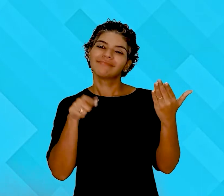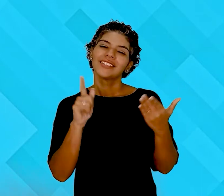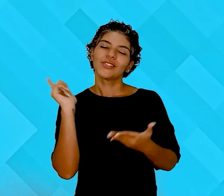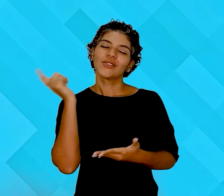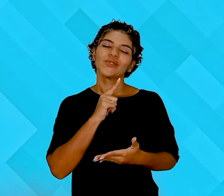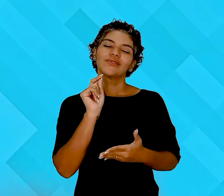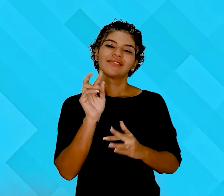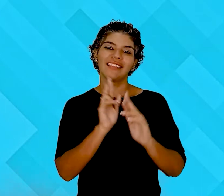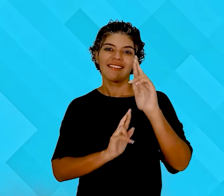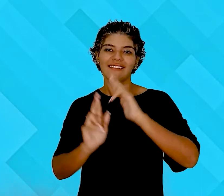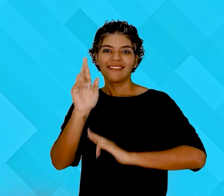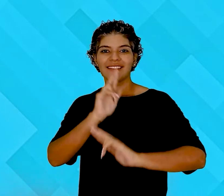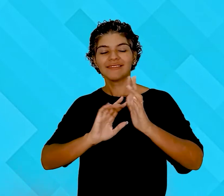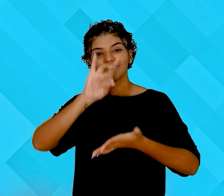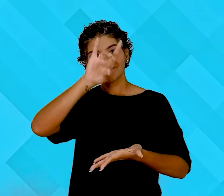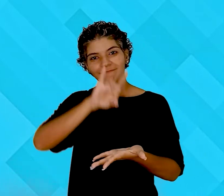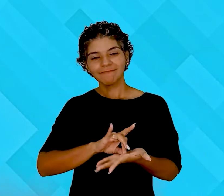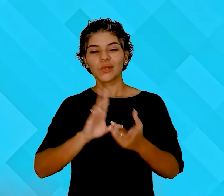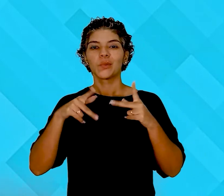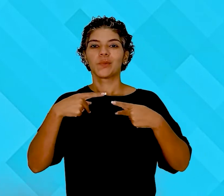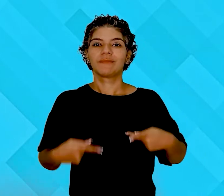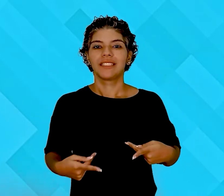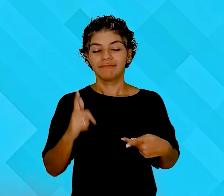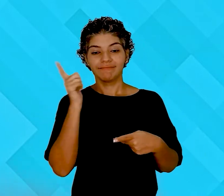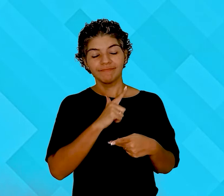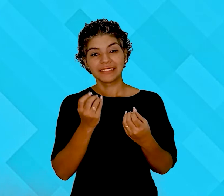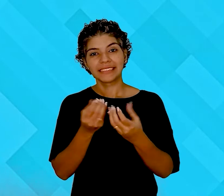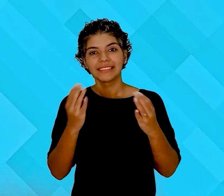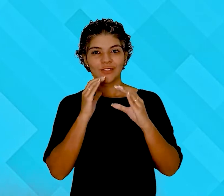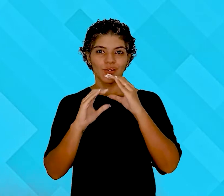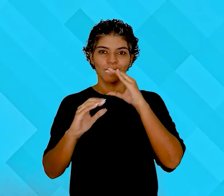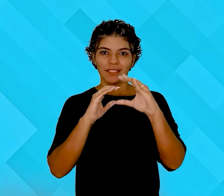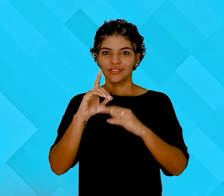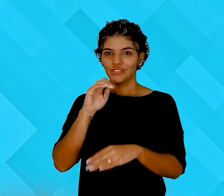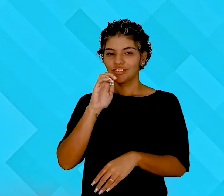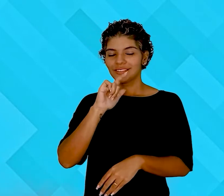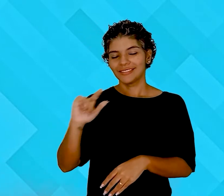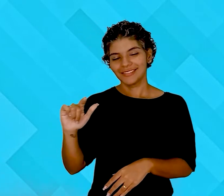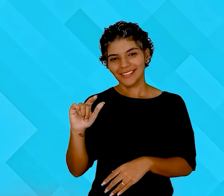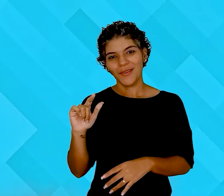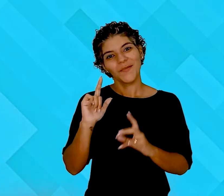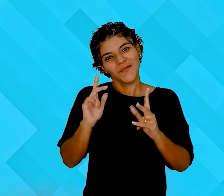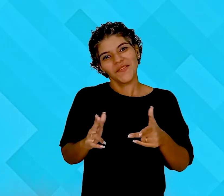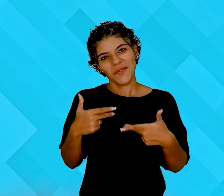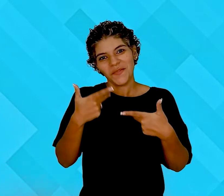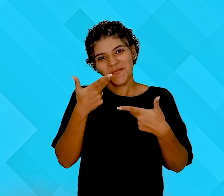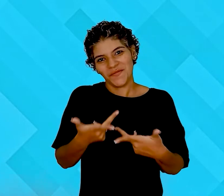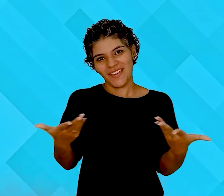que algo que não vai ser importante para quem está do outro lado. Paula, mais uma vez, super obrigado. Paula